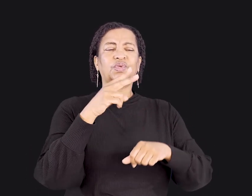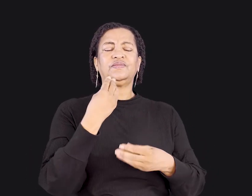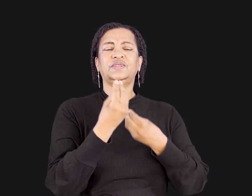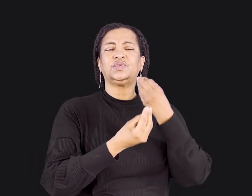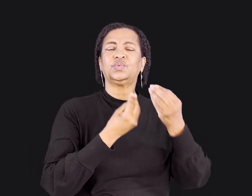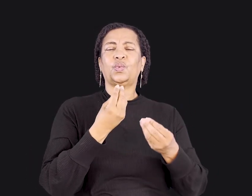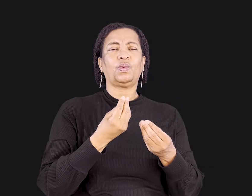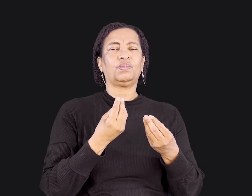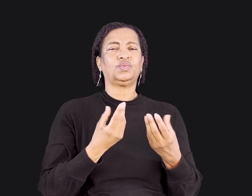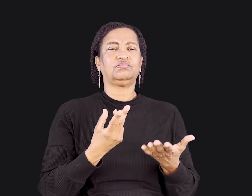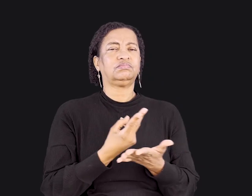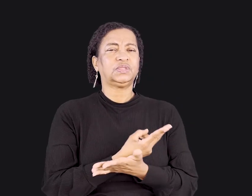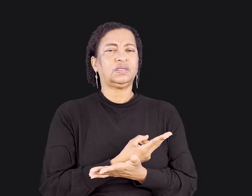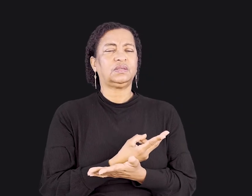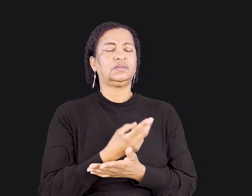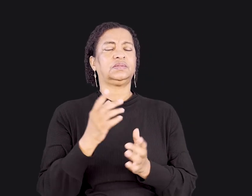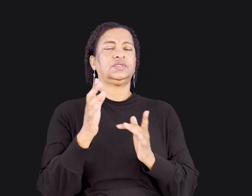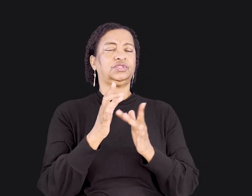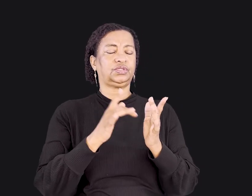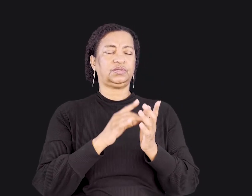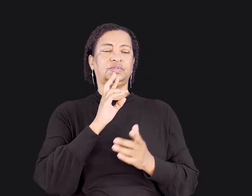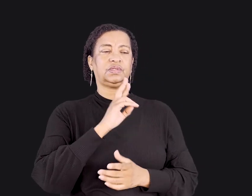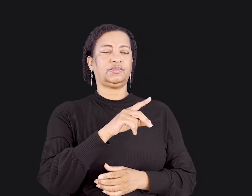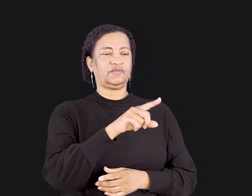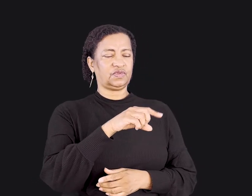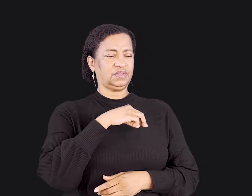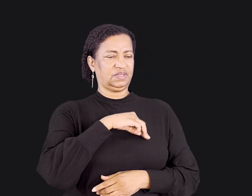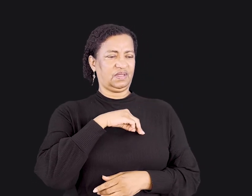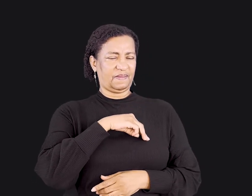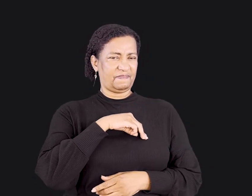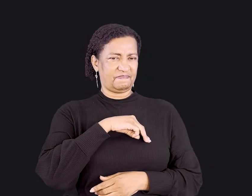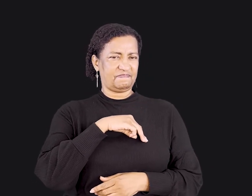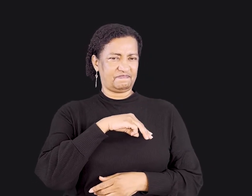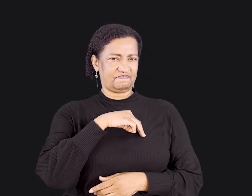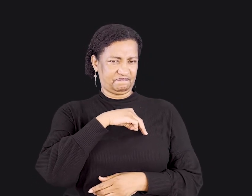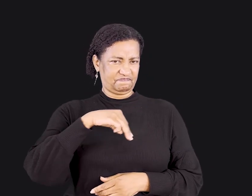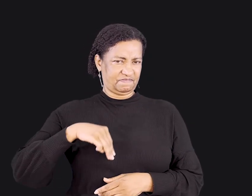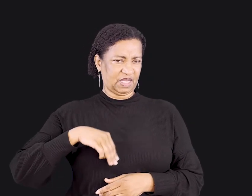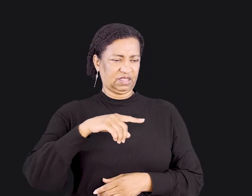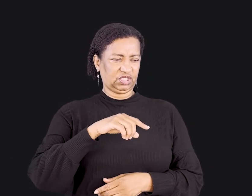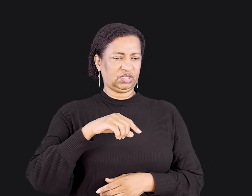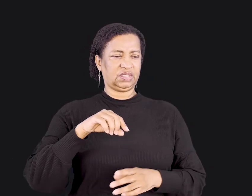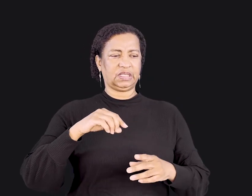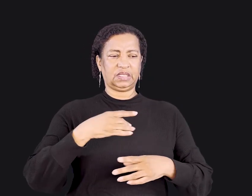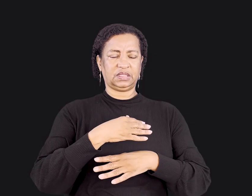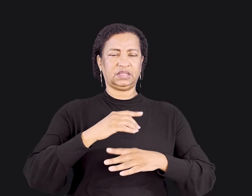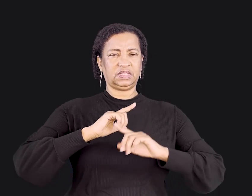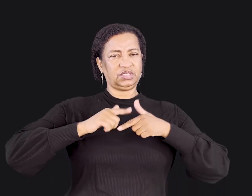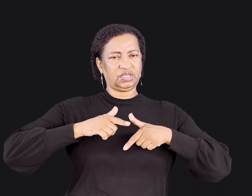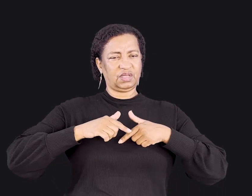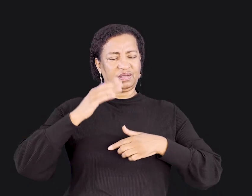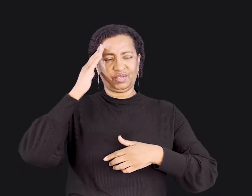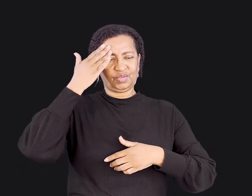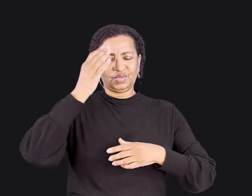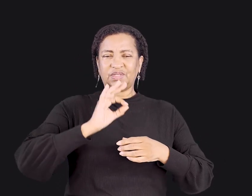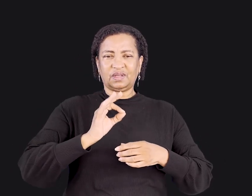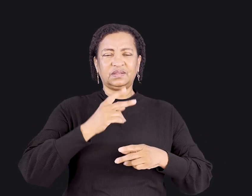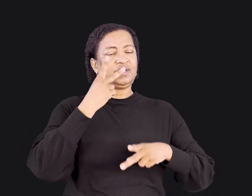E Jesus respondeu, você é mestre em Israel e não entende essas coisas? Eu lhes falei de coisas terrenas e vocês não